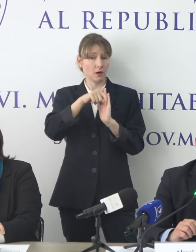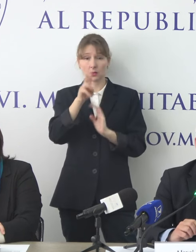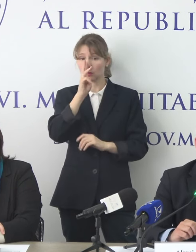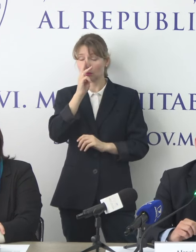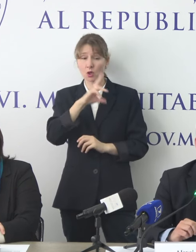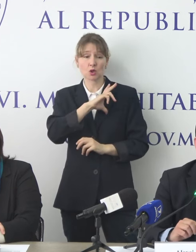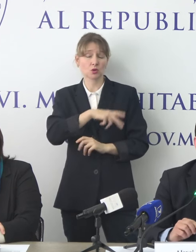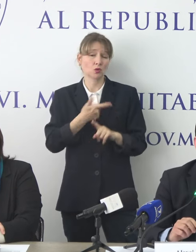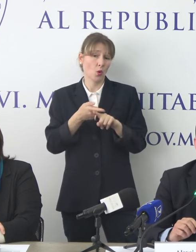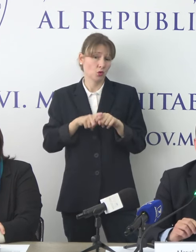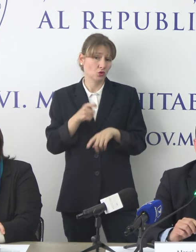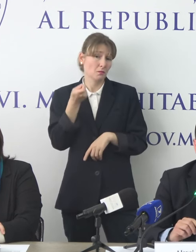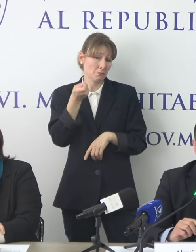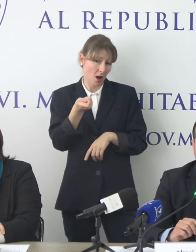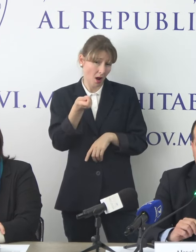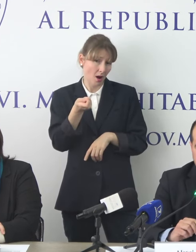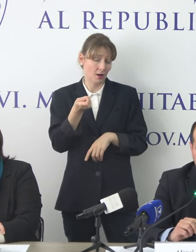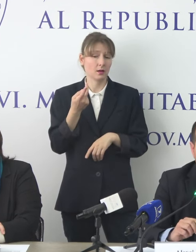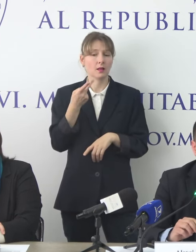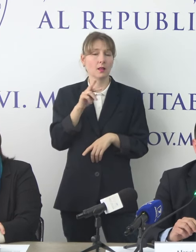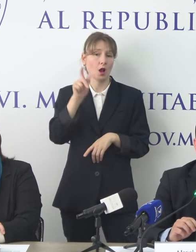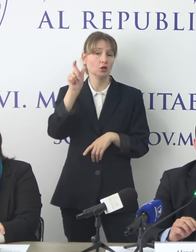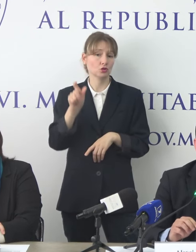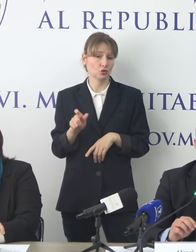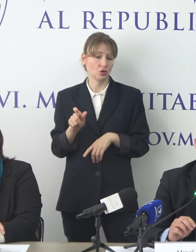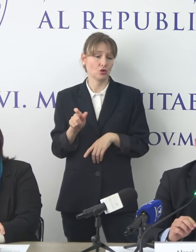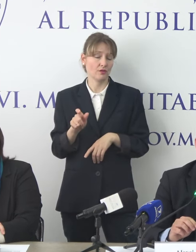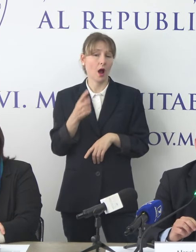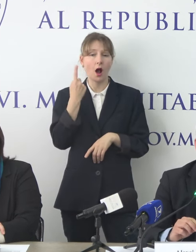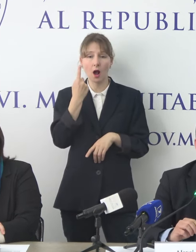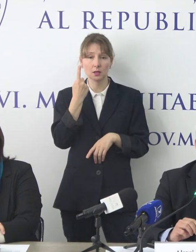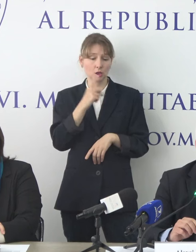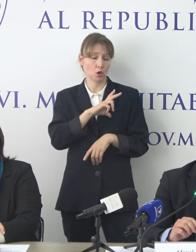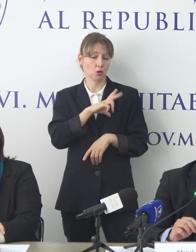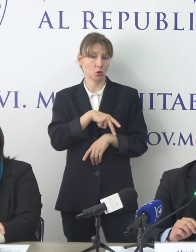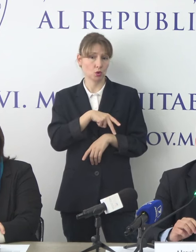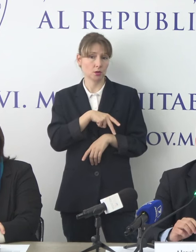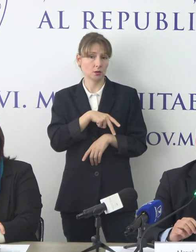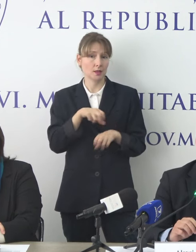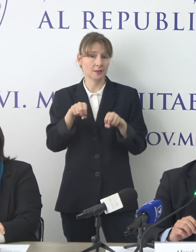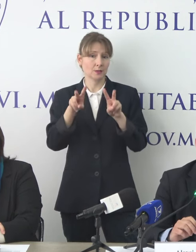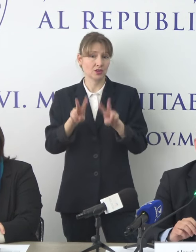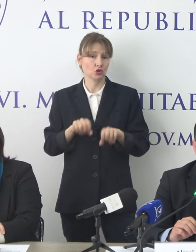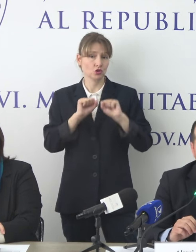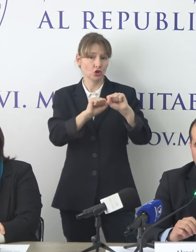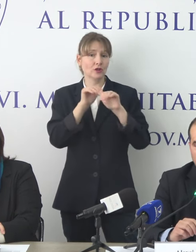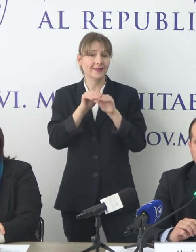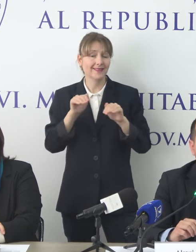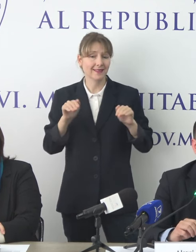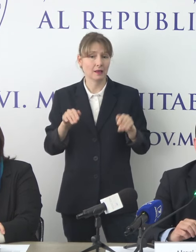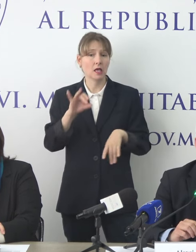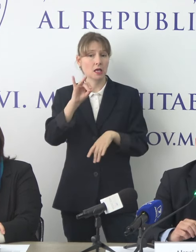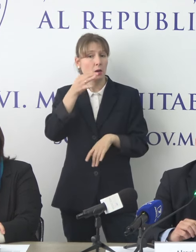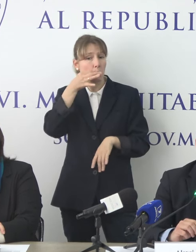este destul de mic. Pentru o persoană, un asistent social, un specialist în protecția copilului cu